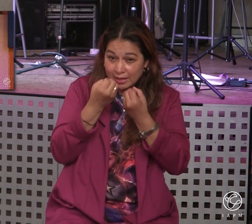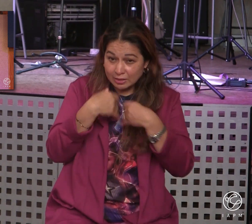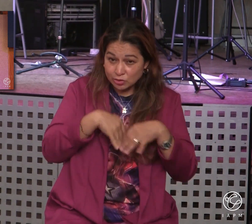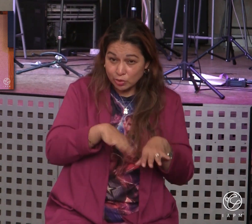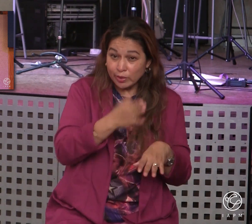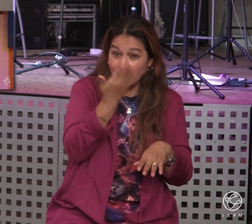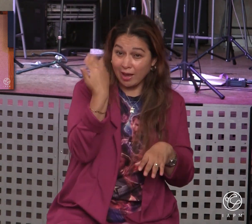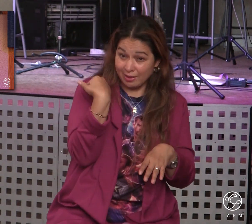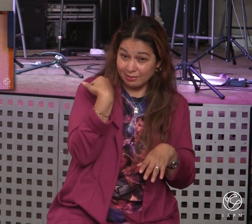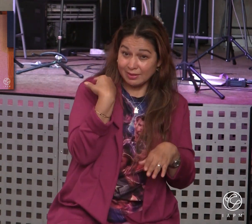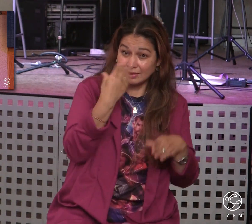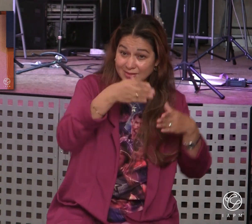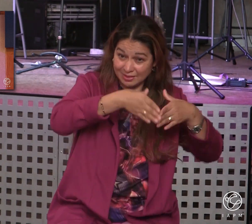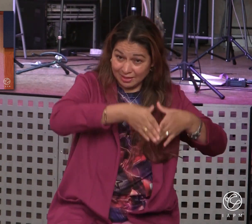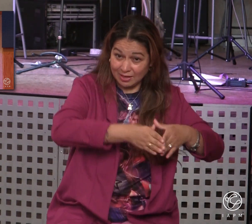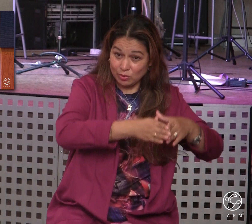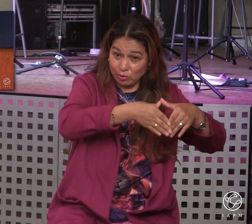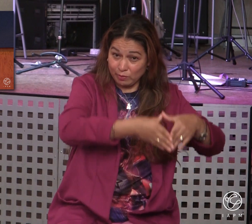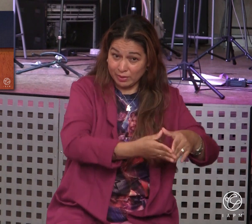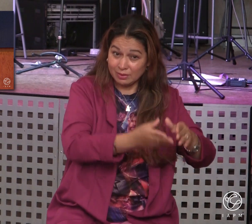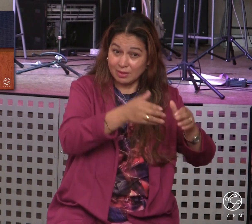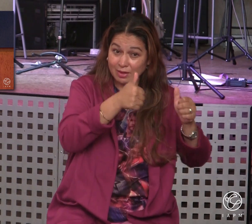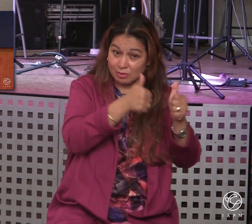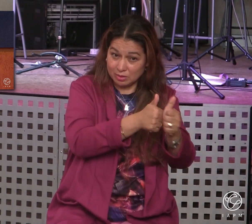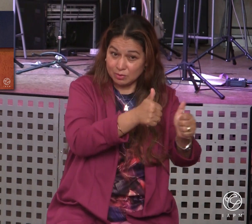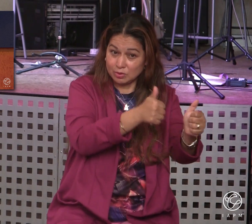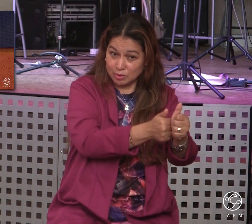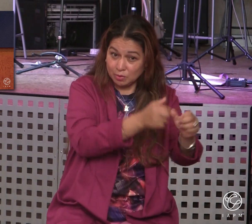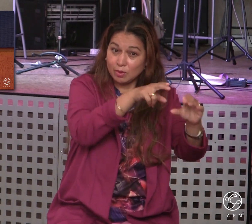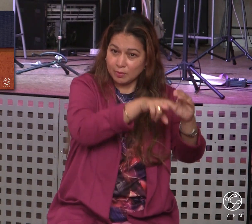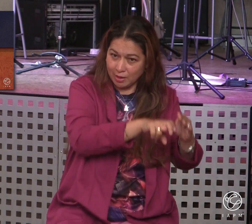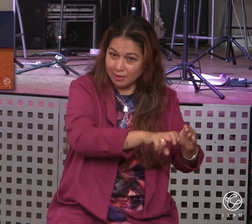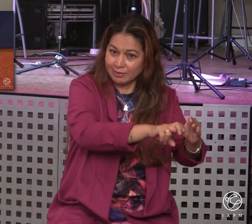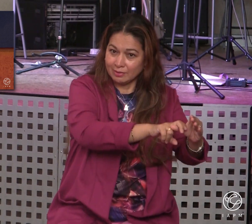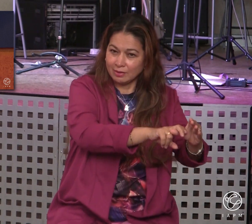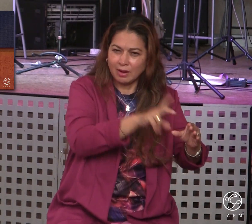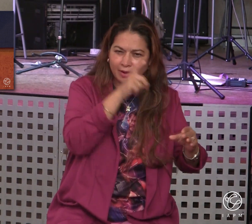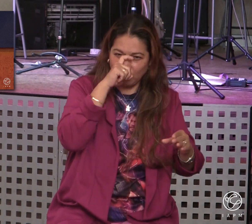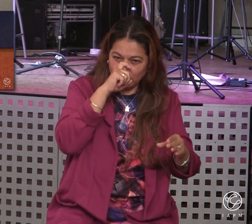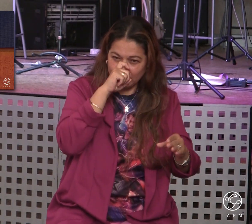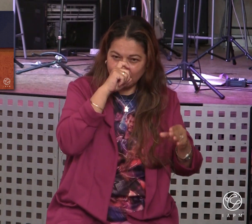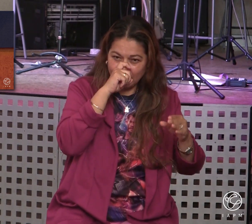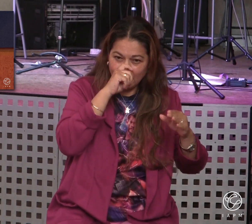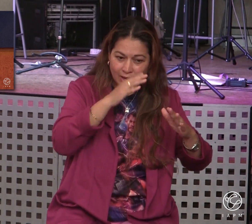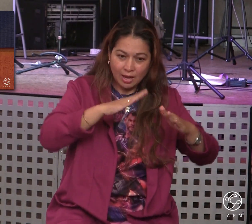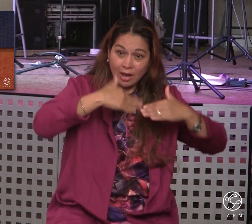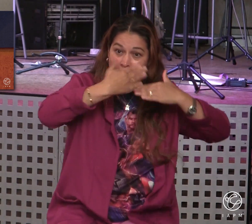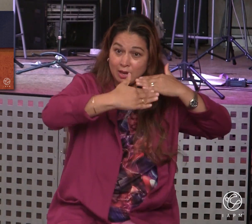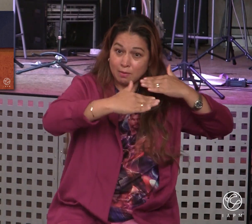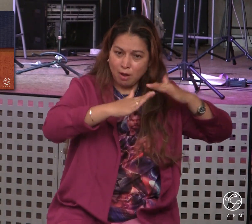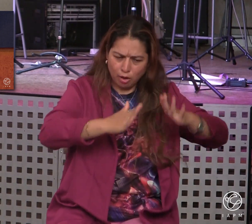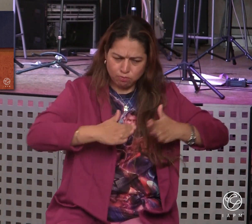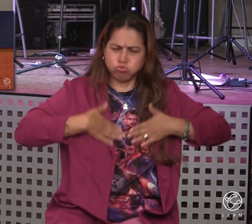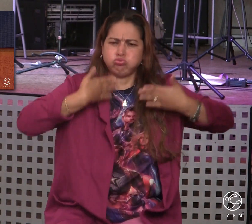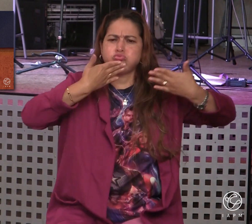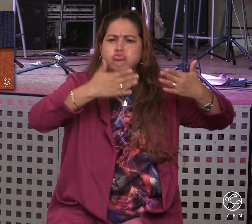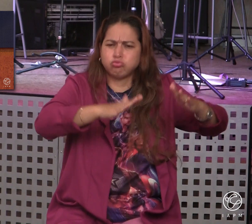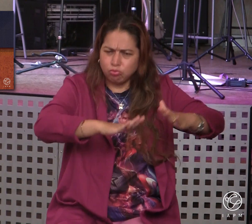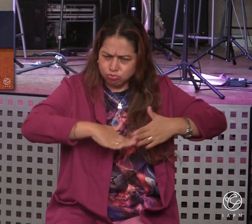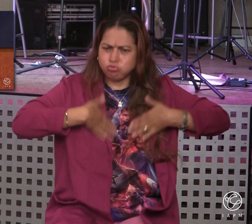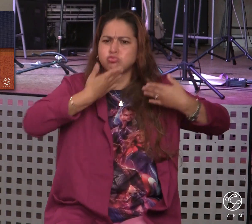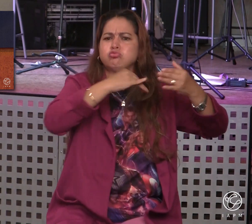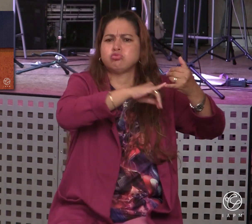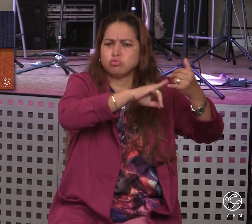Jesucristo al final le despiertan, recuerda que él está en popa dormido, le despiertan, él reprende al viento, al mar, y